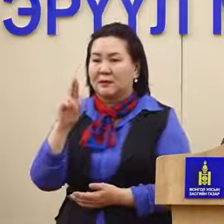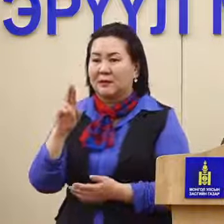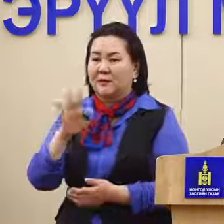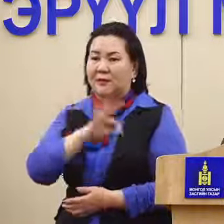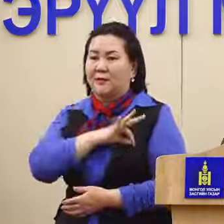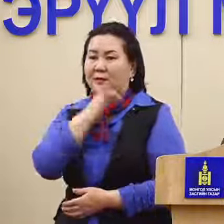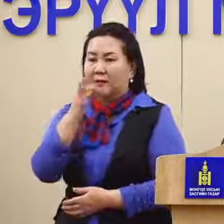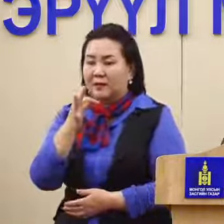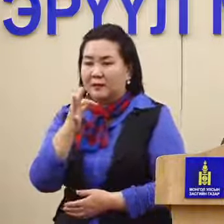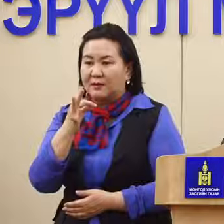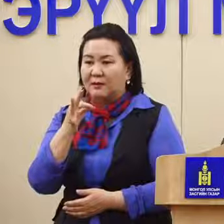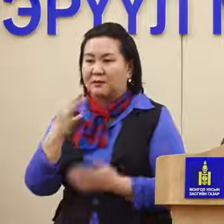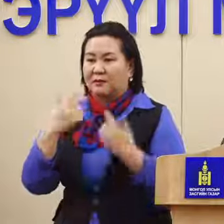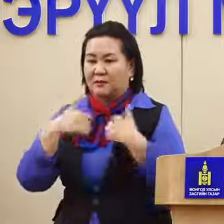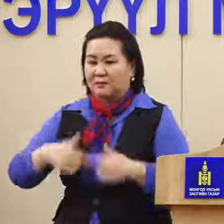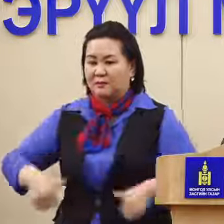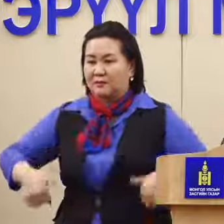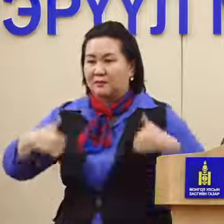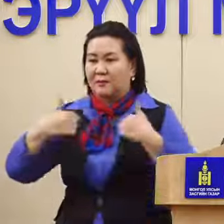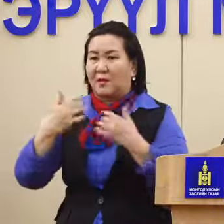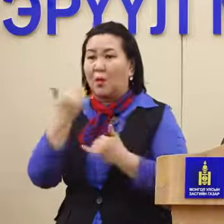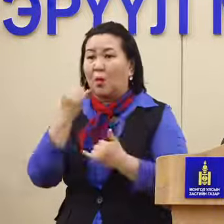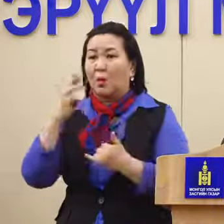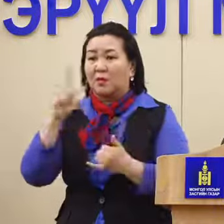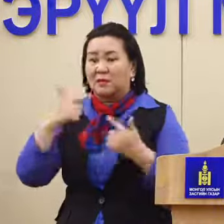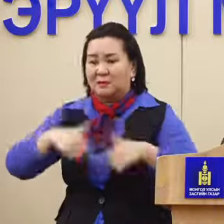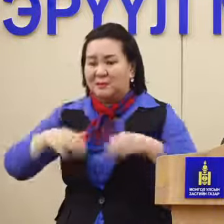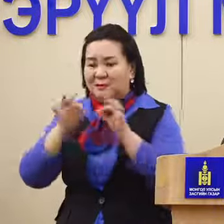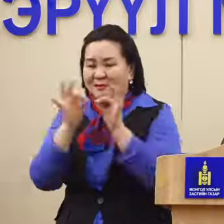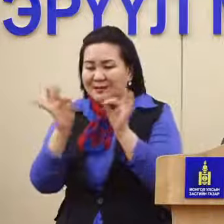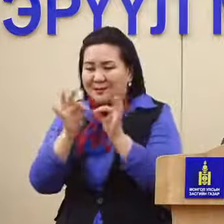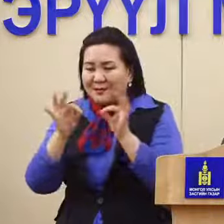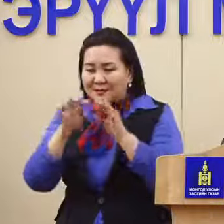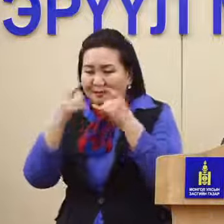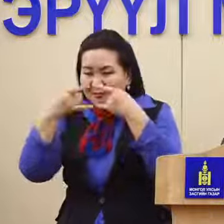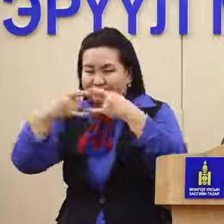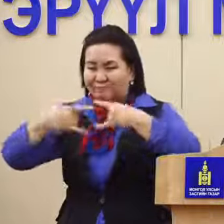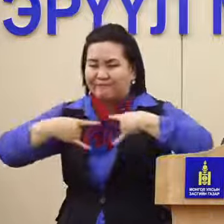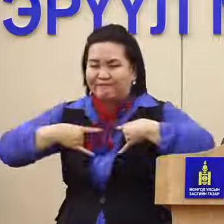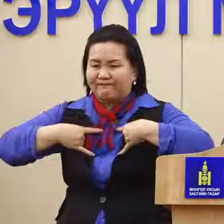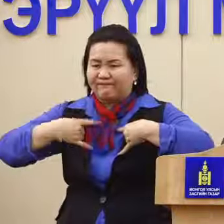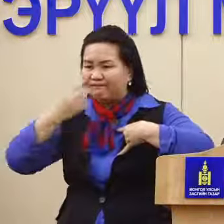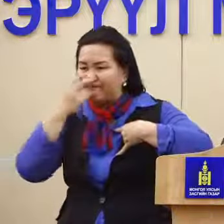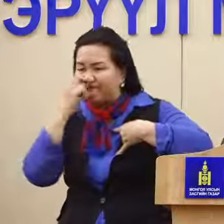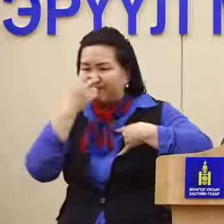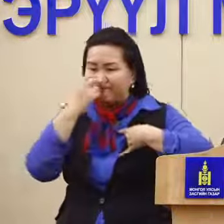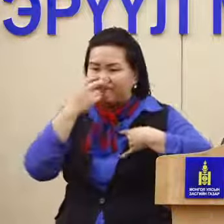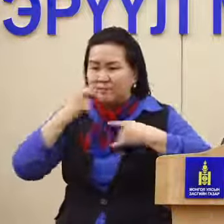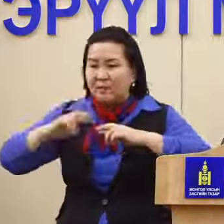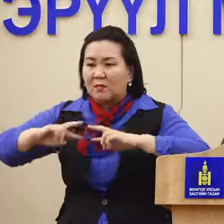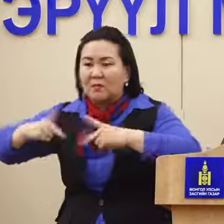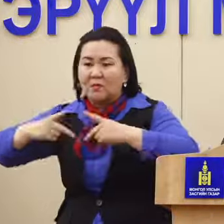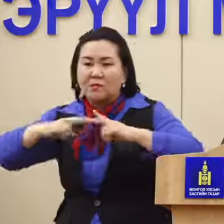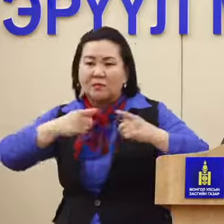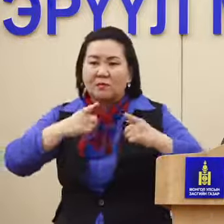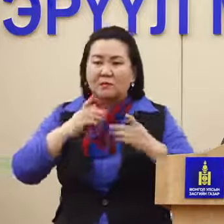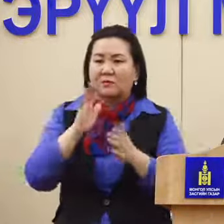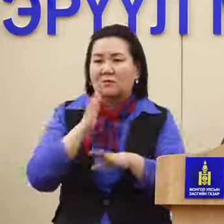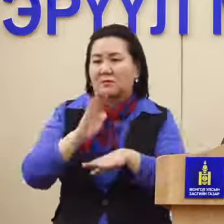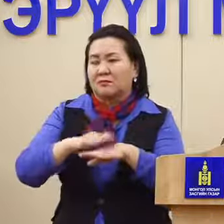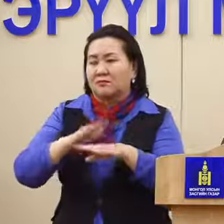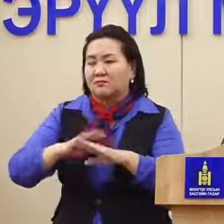иргэнийхээ уушгиг нарийн үзэж шинжилээд таны одоо уушгинд бол гарсан өөрчлөлтүүд иргэн сэргэж